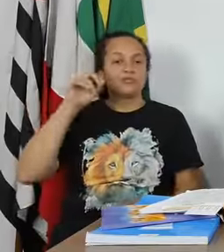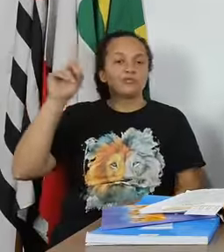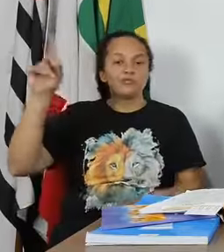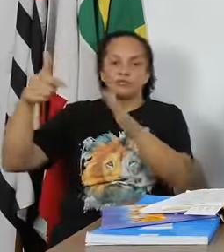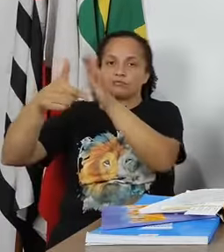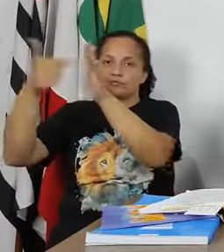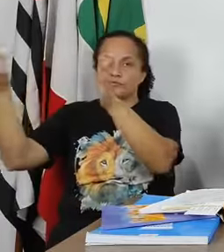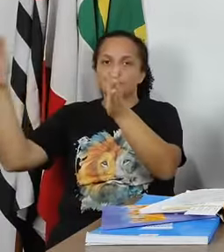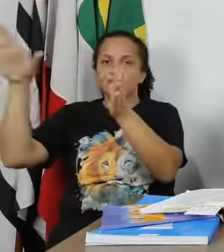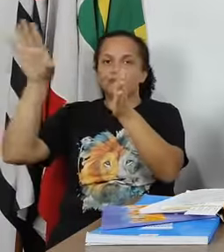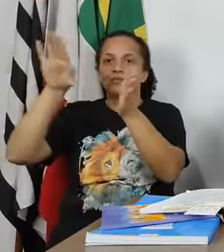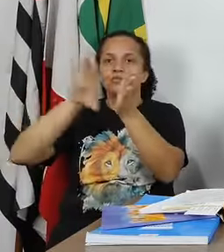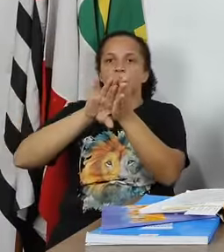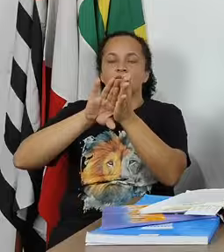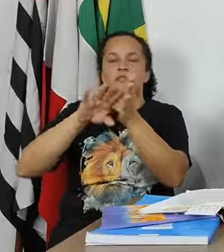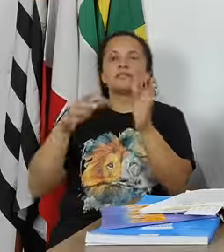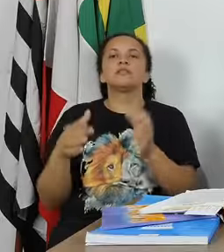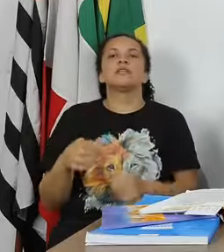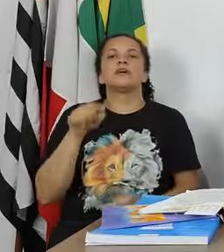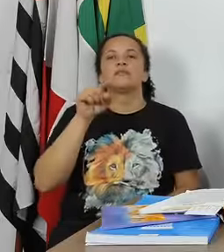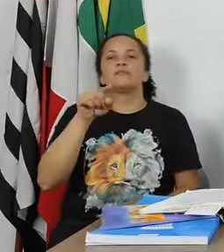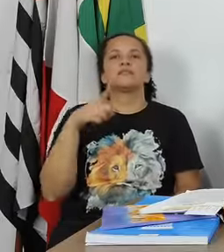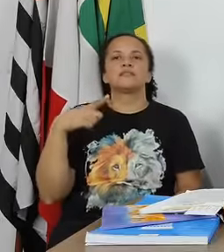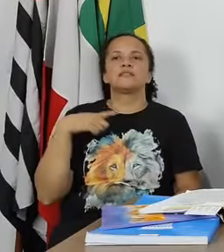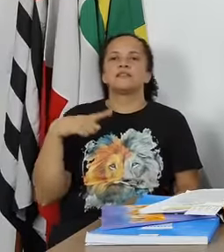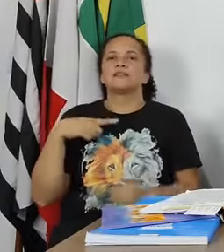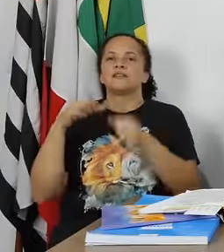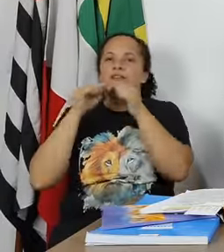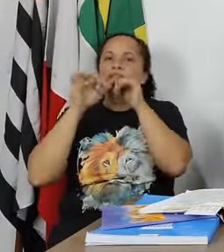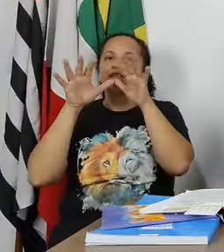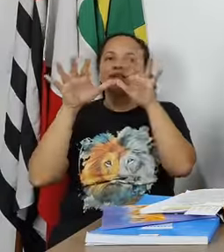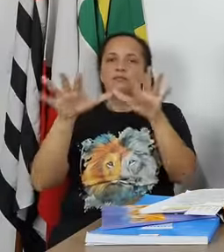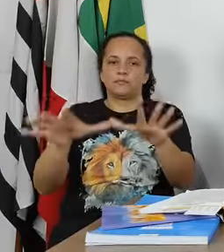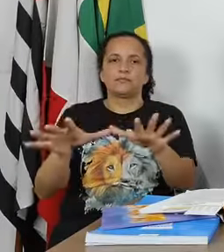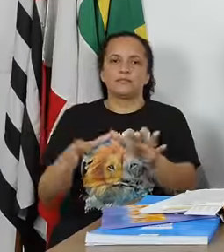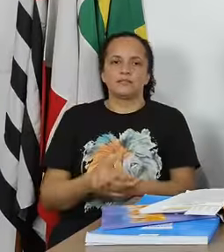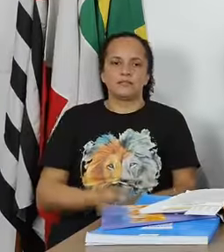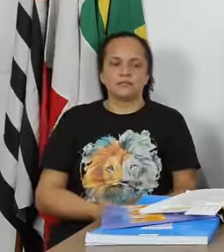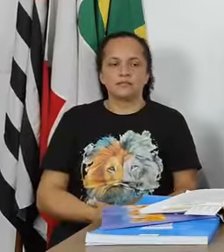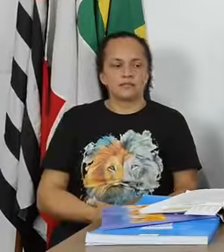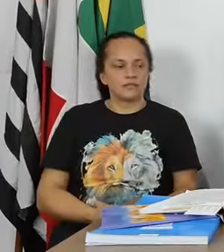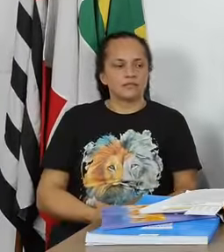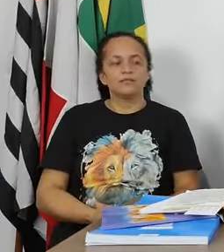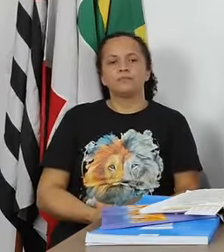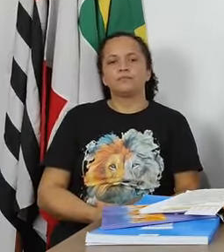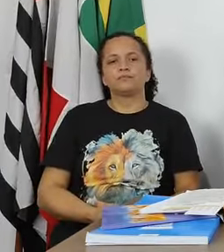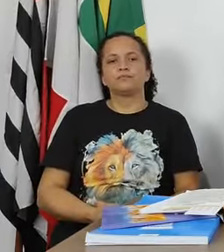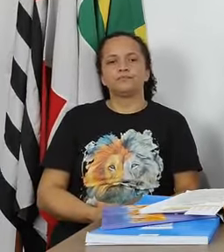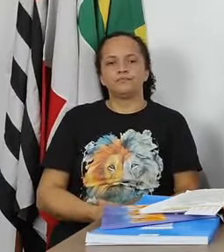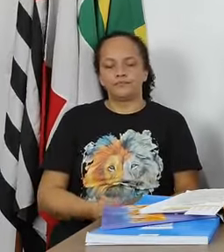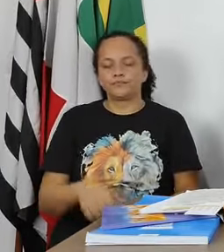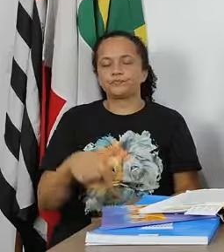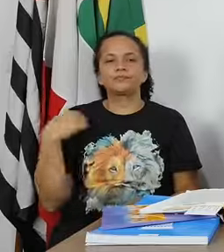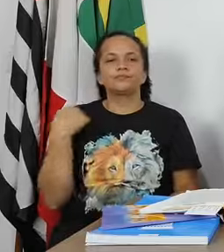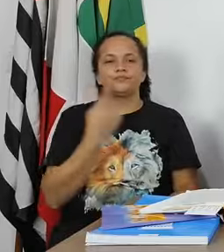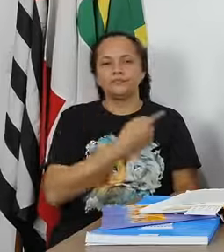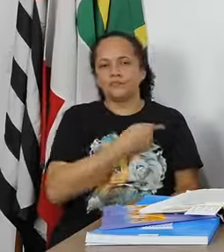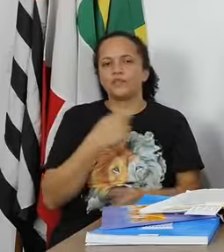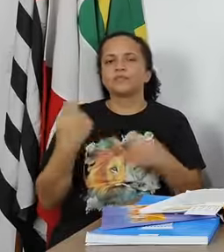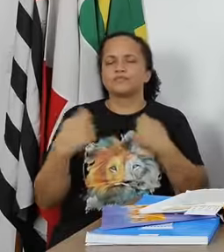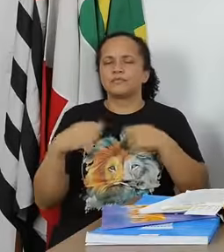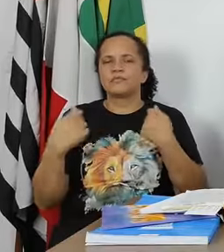corri em vão, mas nem me esforcei inutilmente. Olha que forte. Então é isso, né? Nós temos que nos tornar